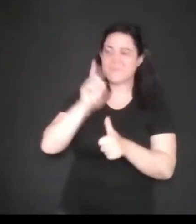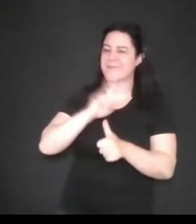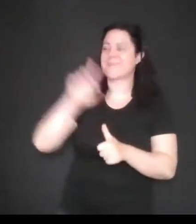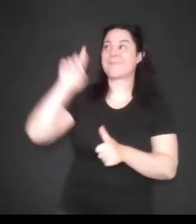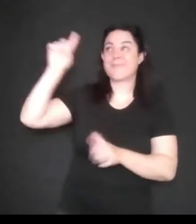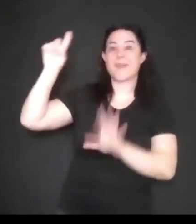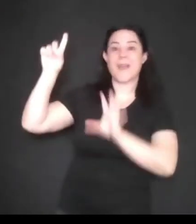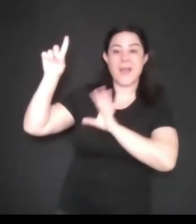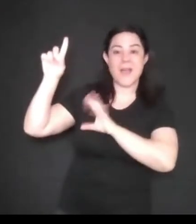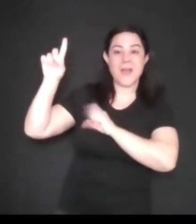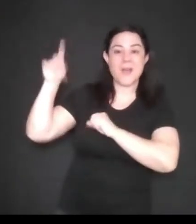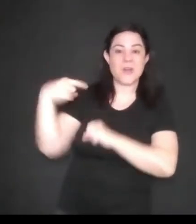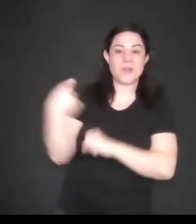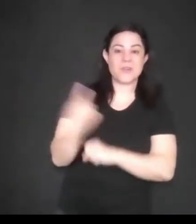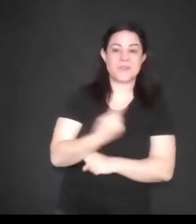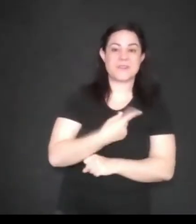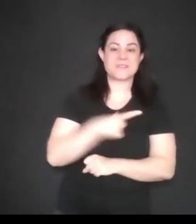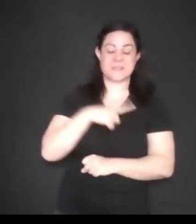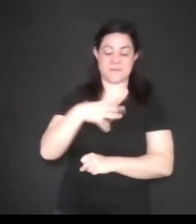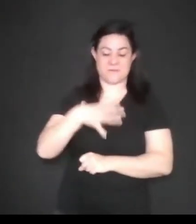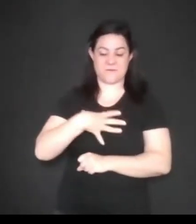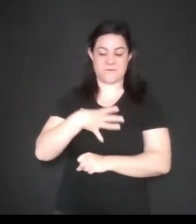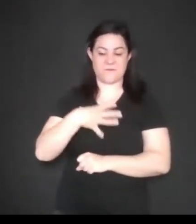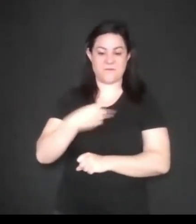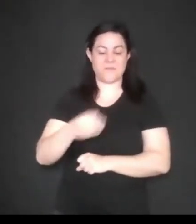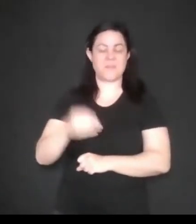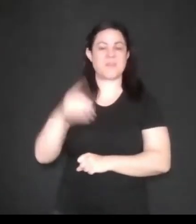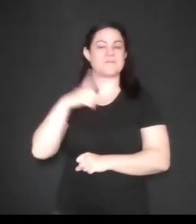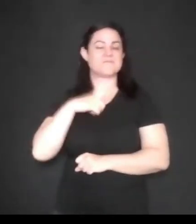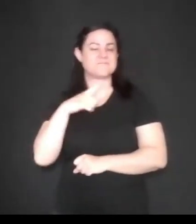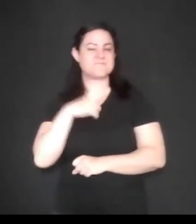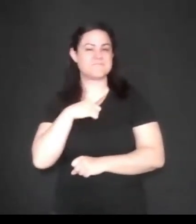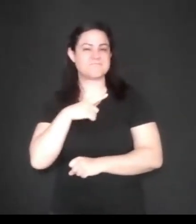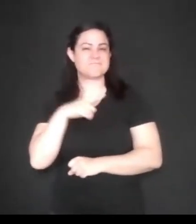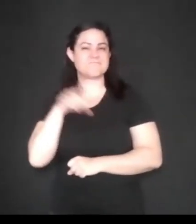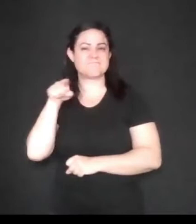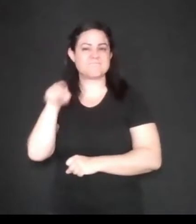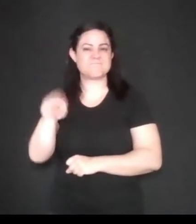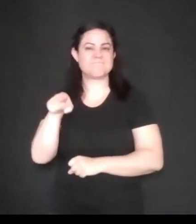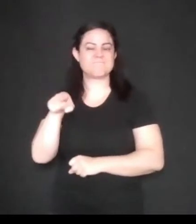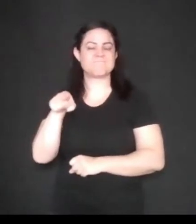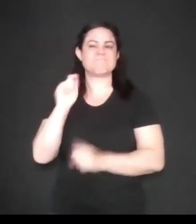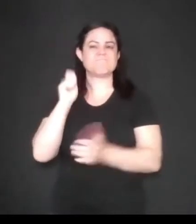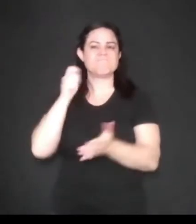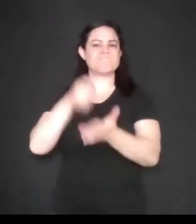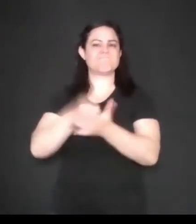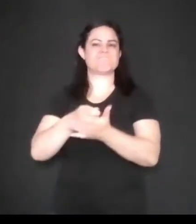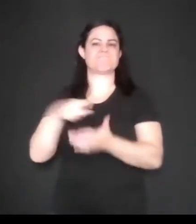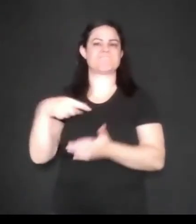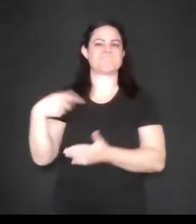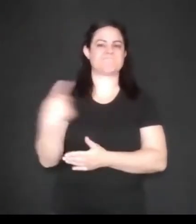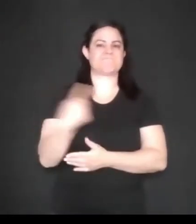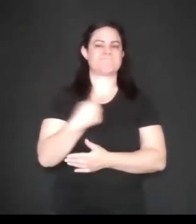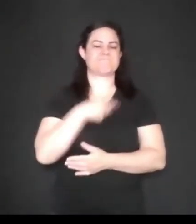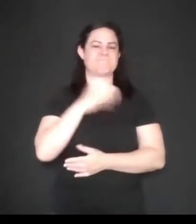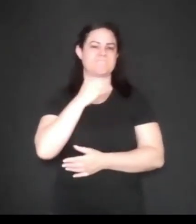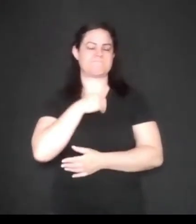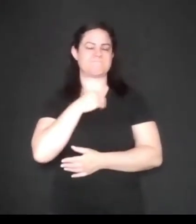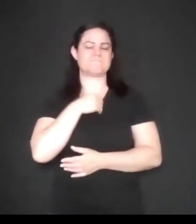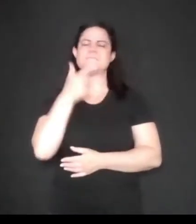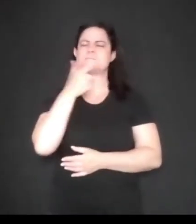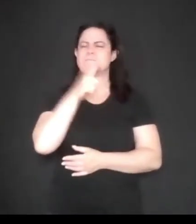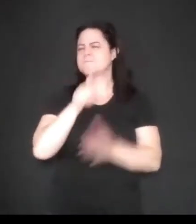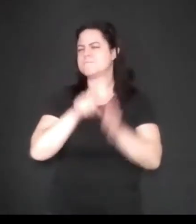como propiciação pelos nossos pecados. Tá vendo? De novo a pergunta, a